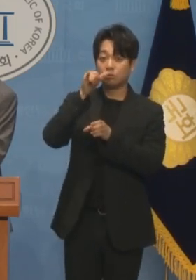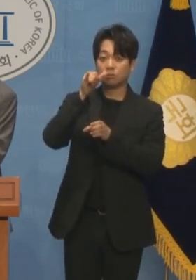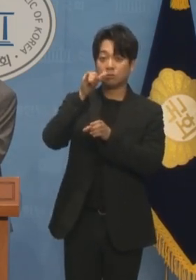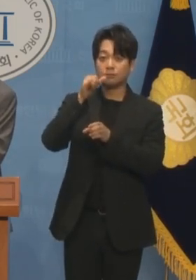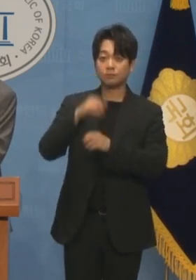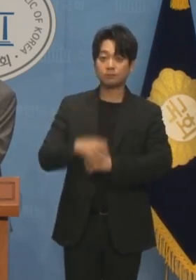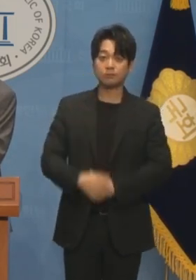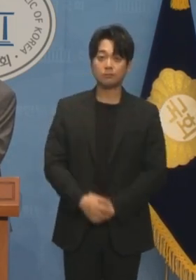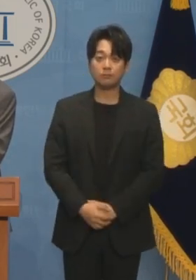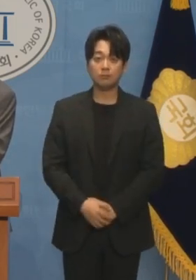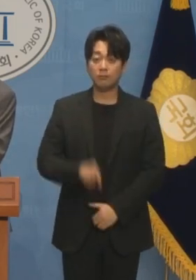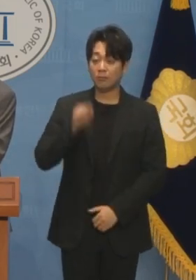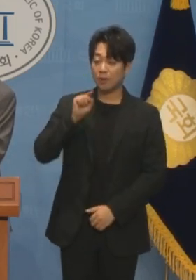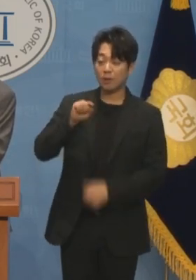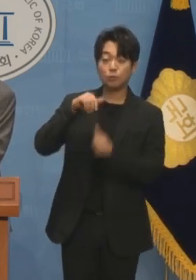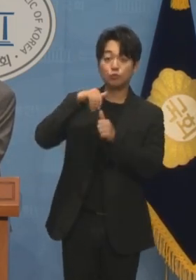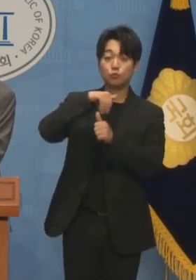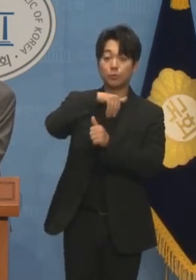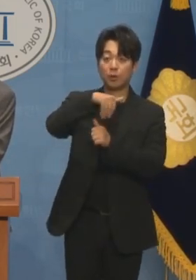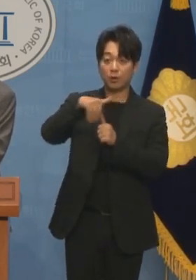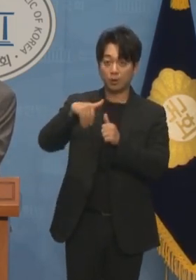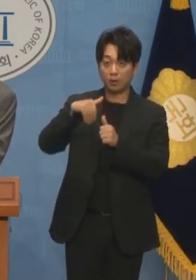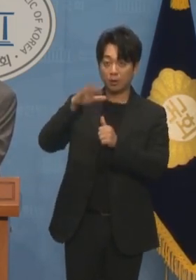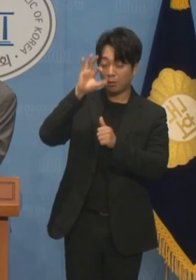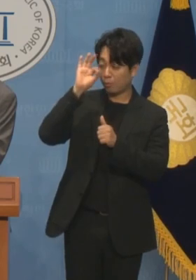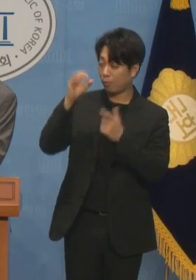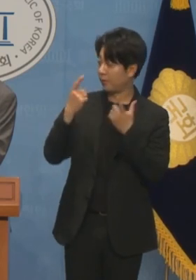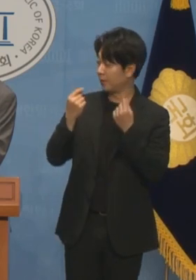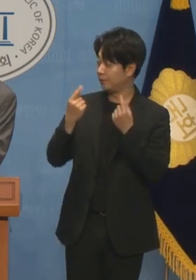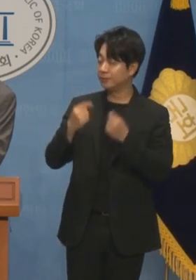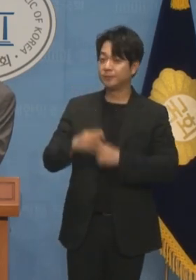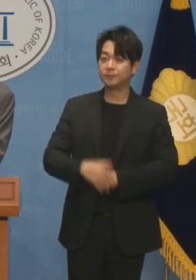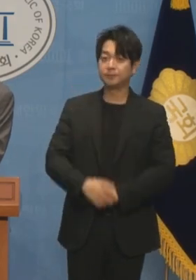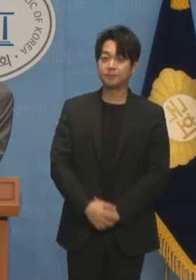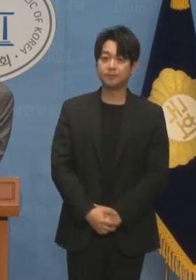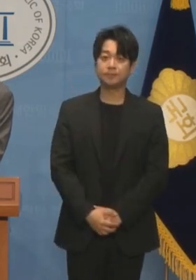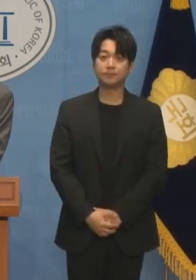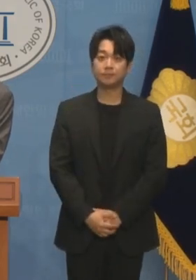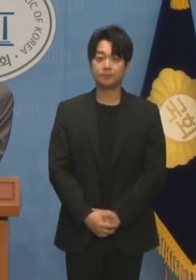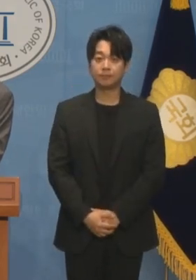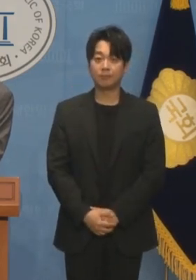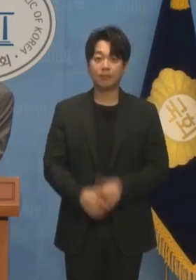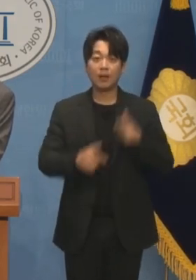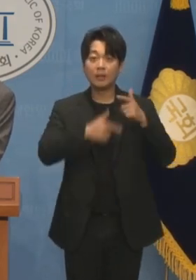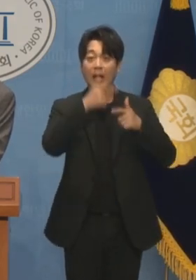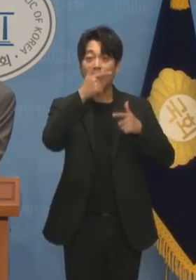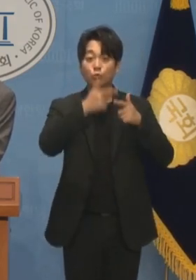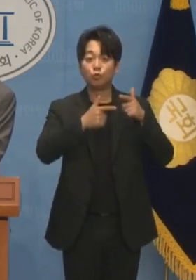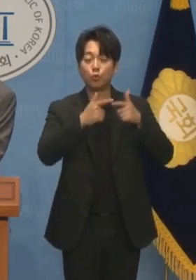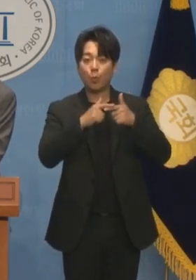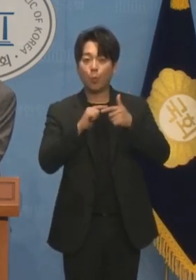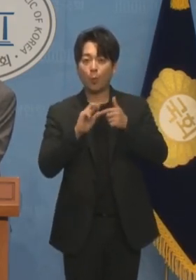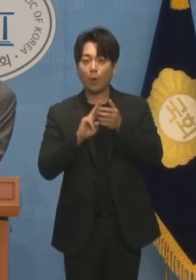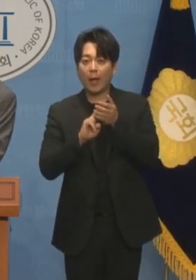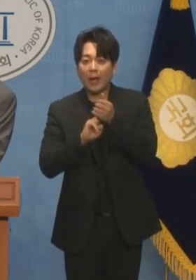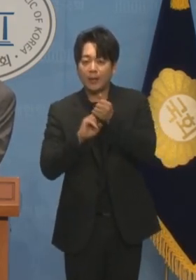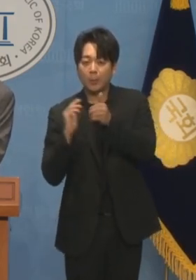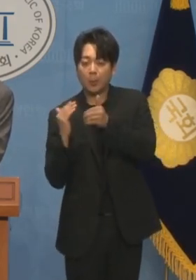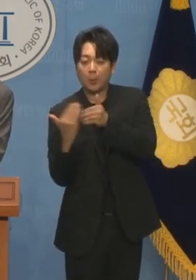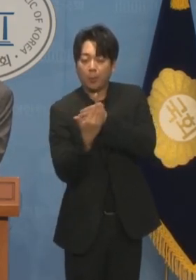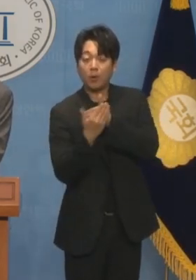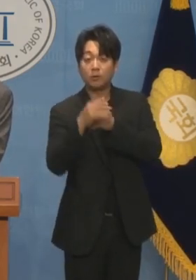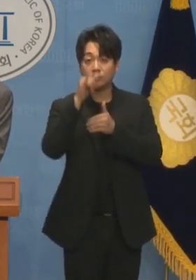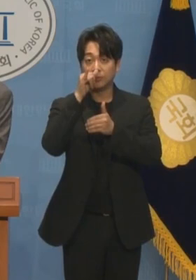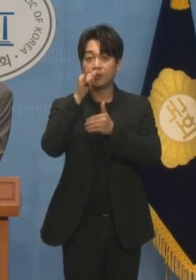다음에 그 주변을 이제 이런 관목 상태의 작은 나무로 이렇게 가린 겁니다. 요거는